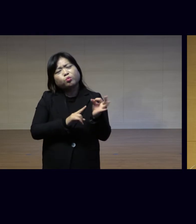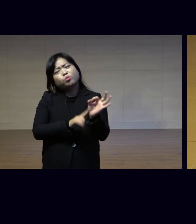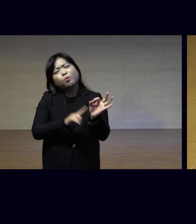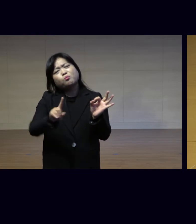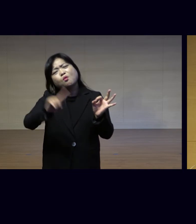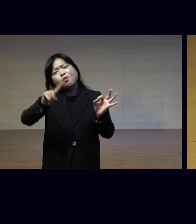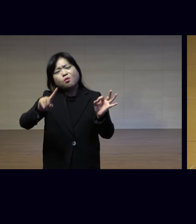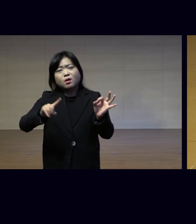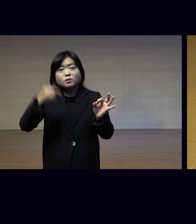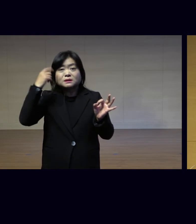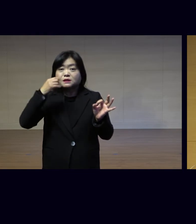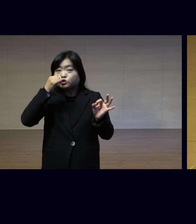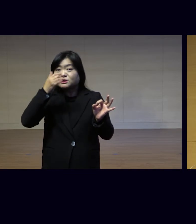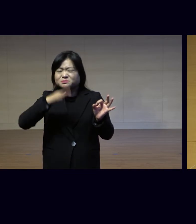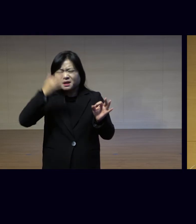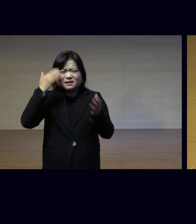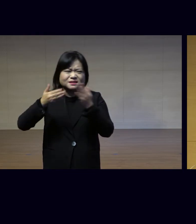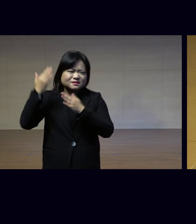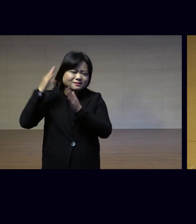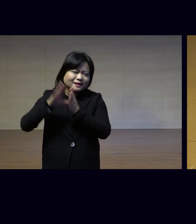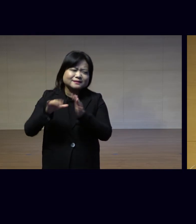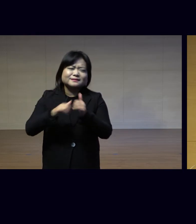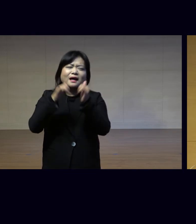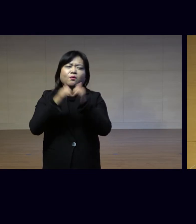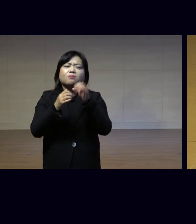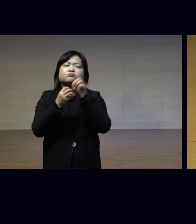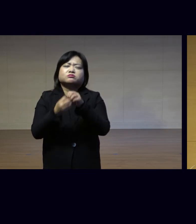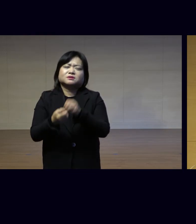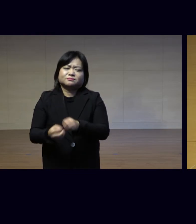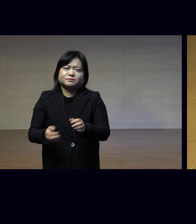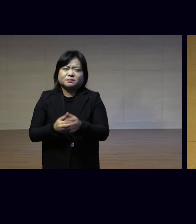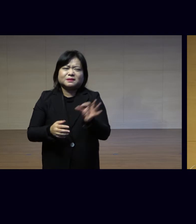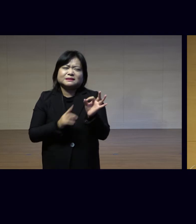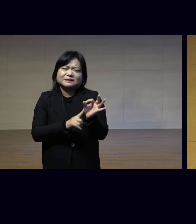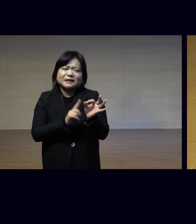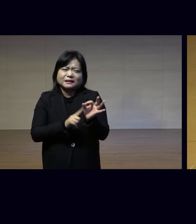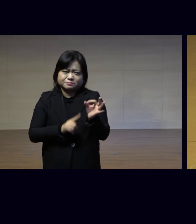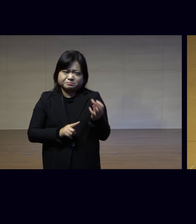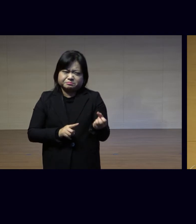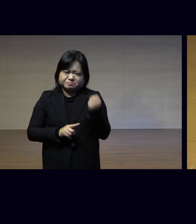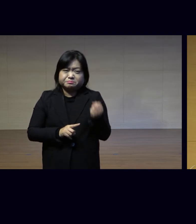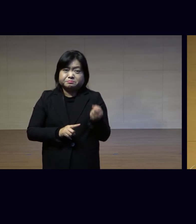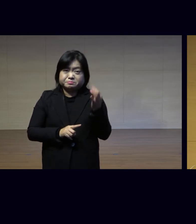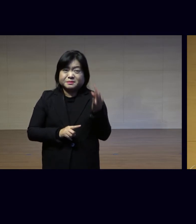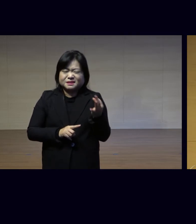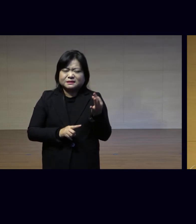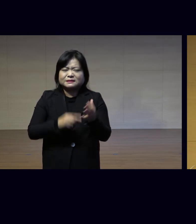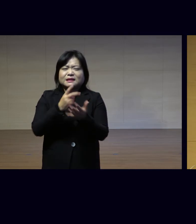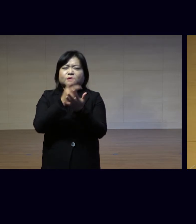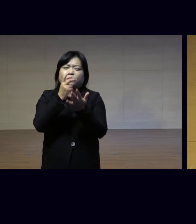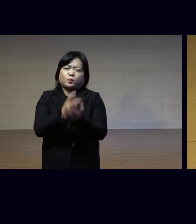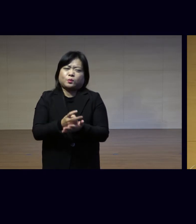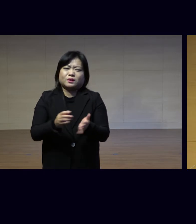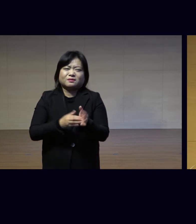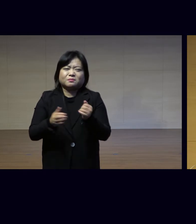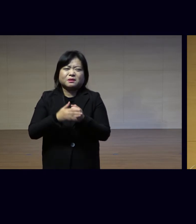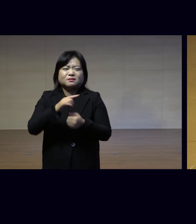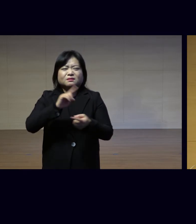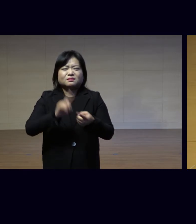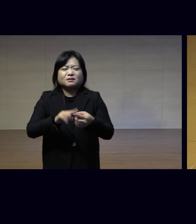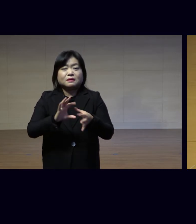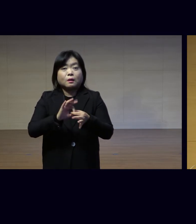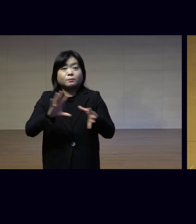하고 느껴지지만 그 시대의 사회 풍속으로는 지창금이 워낙 하나의 제도구 풍속이기 때문에 그걸 넘을 수는 없었던